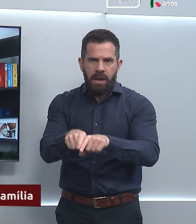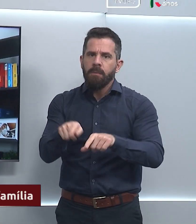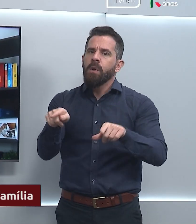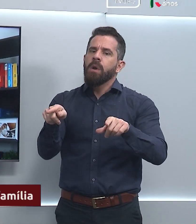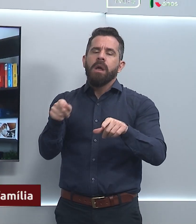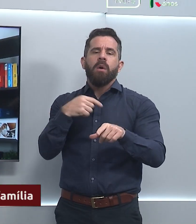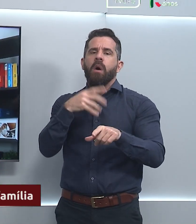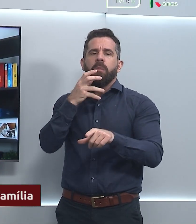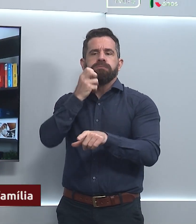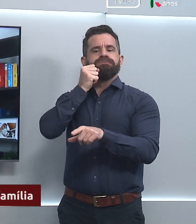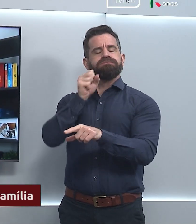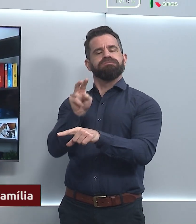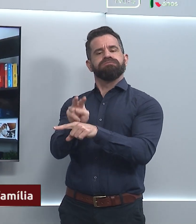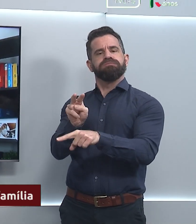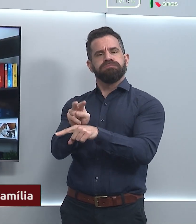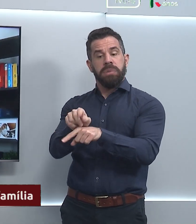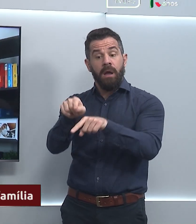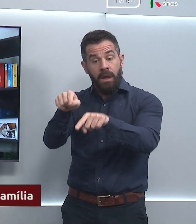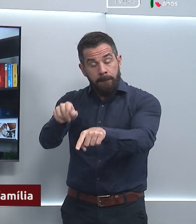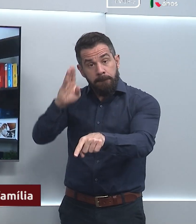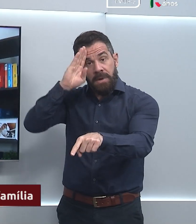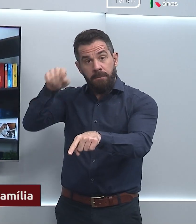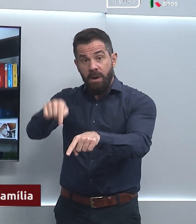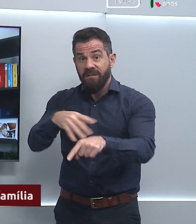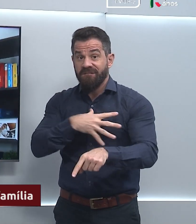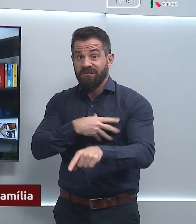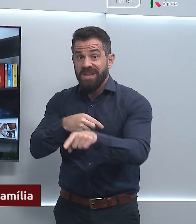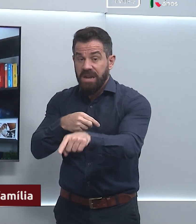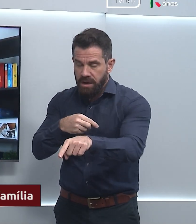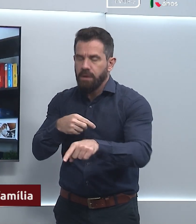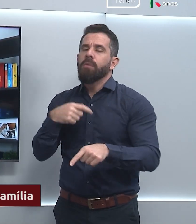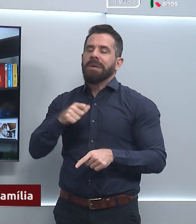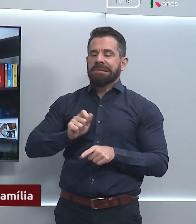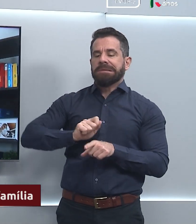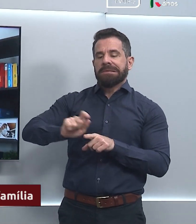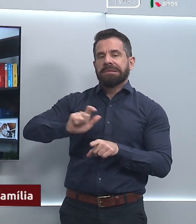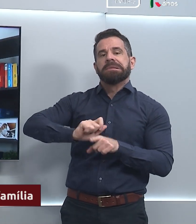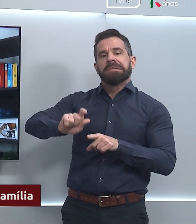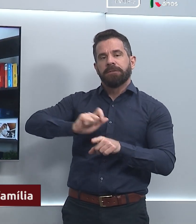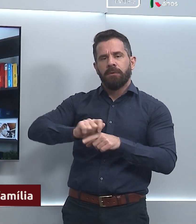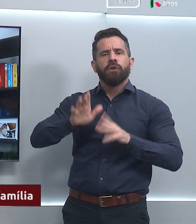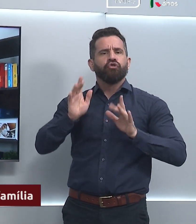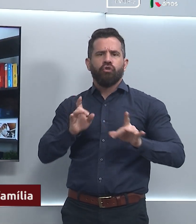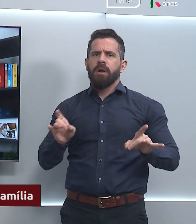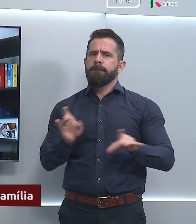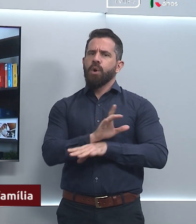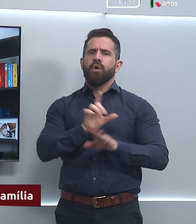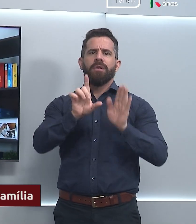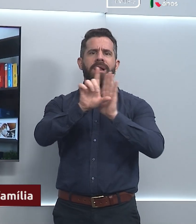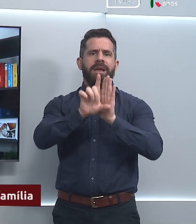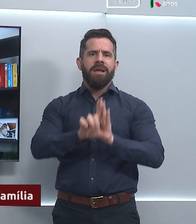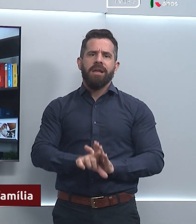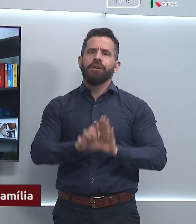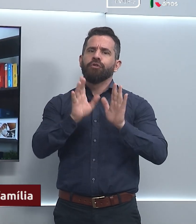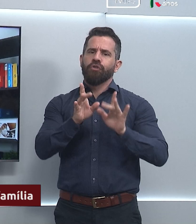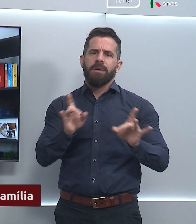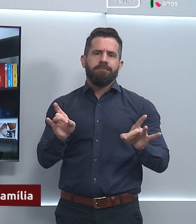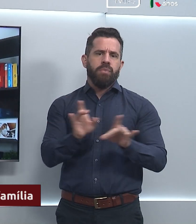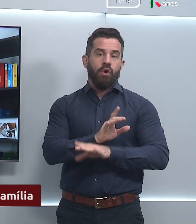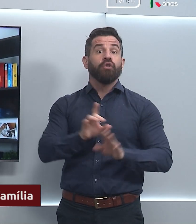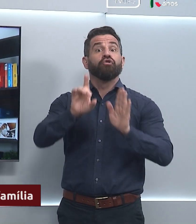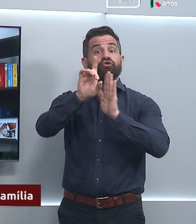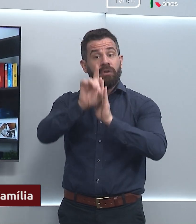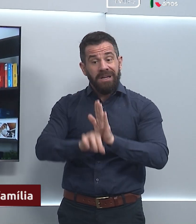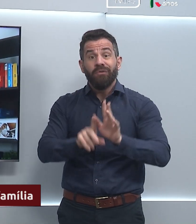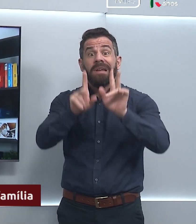no caso de divórcio. Então, tudo isso, hoje em dia, está regulamentado e o direito está preservado também para